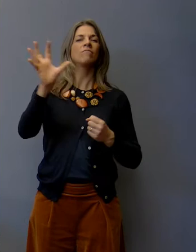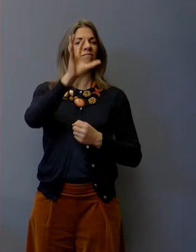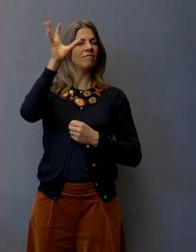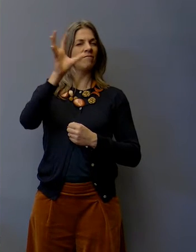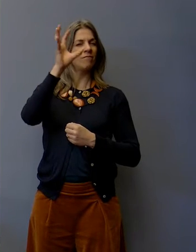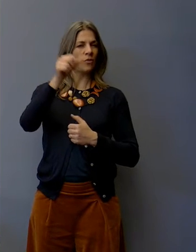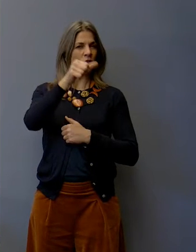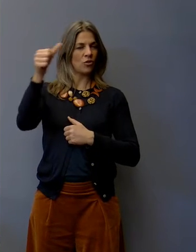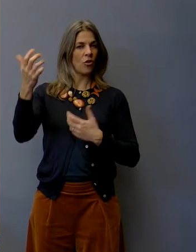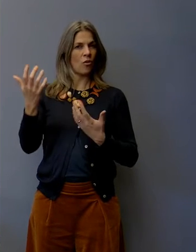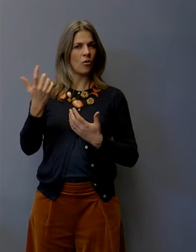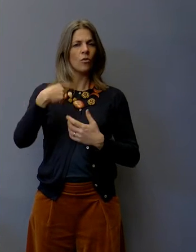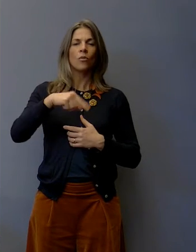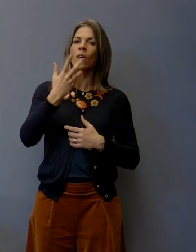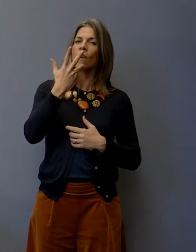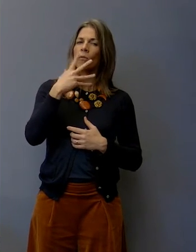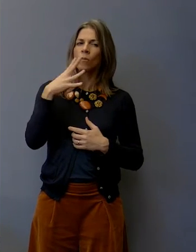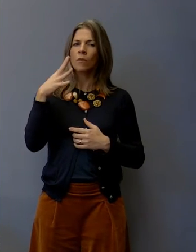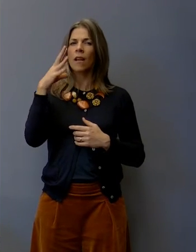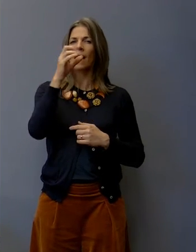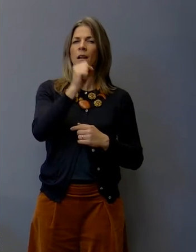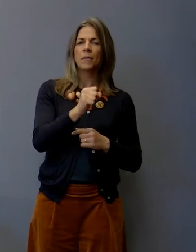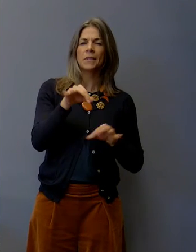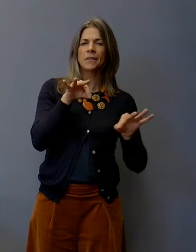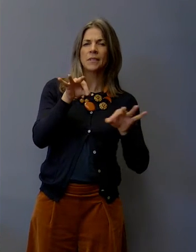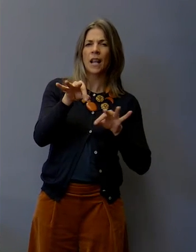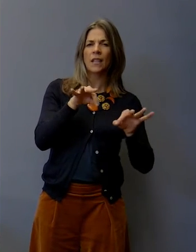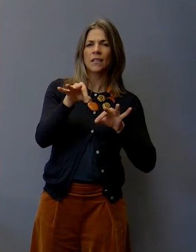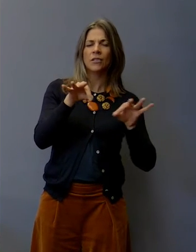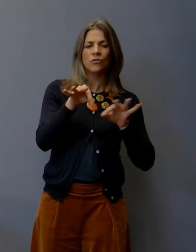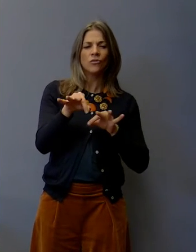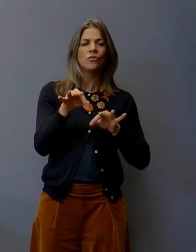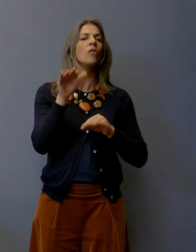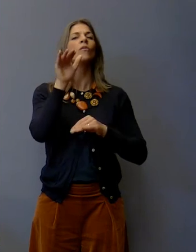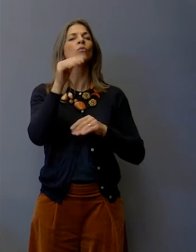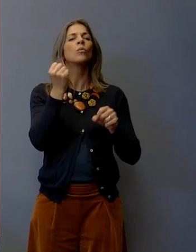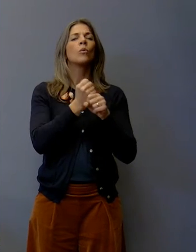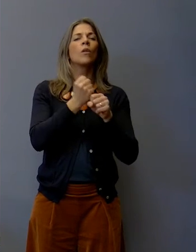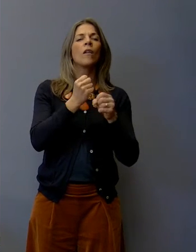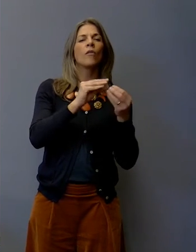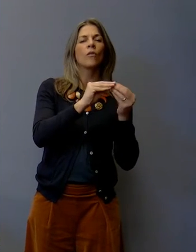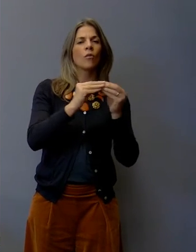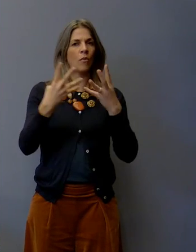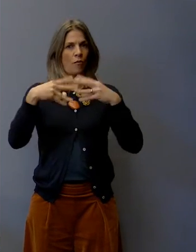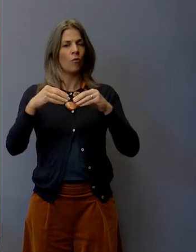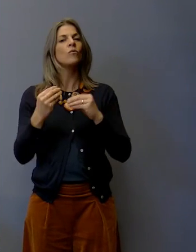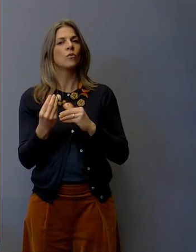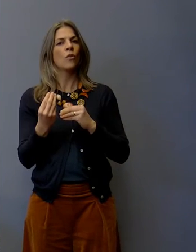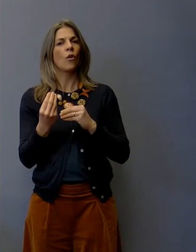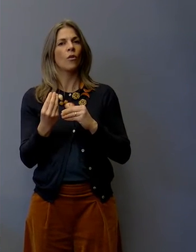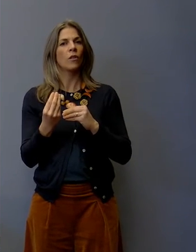vogliamo capire quale politica e strategia occupazionale sia prevista in questa costruzione contabile al di là dei discussi e discutibili